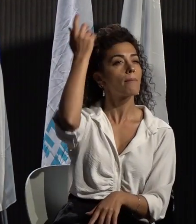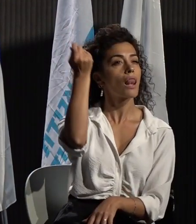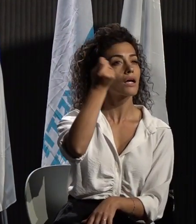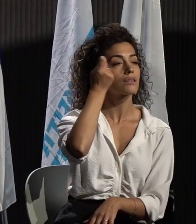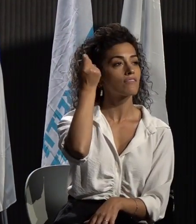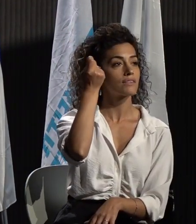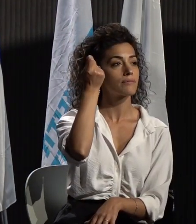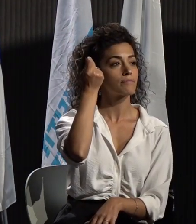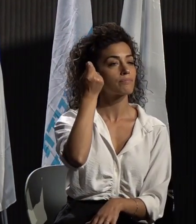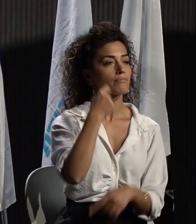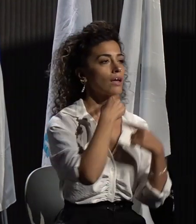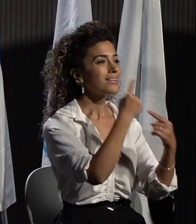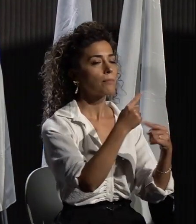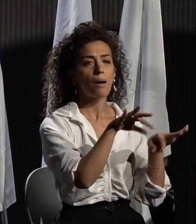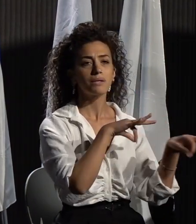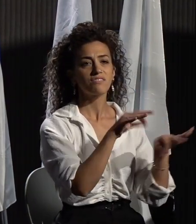גרסיאס.